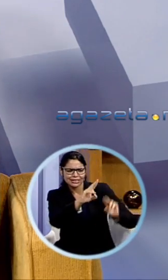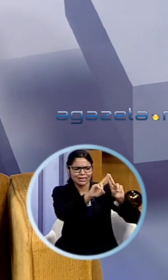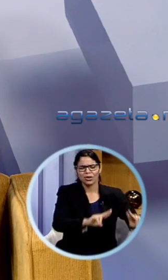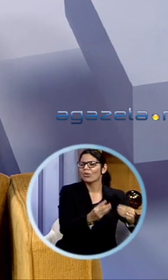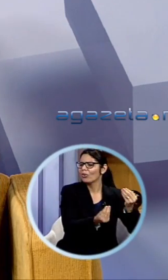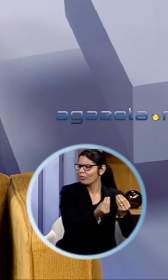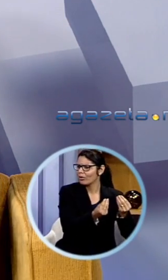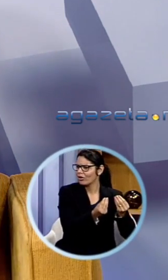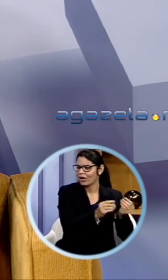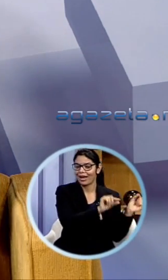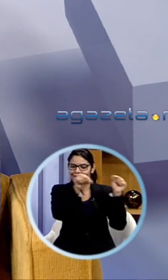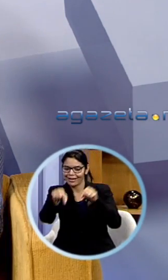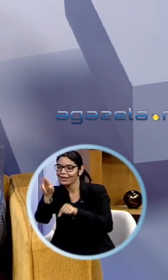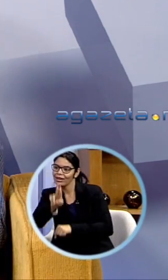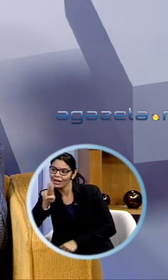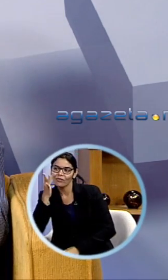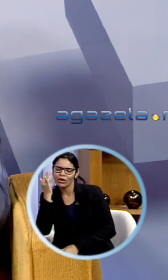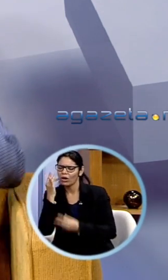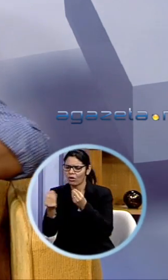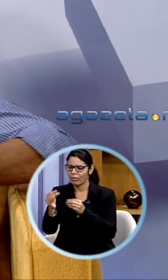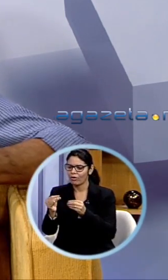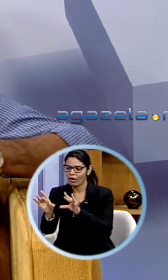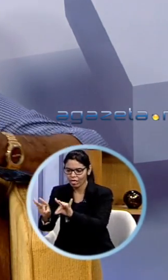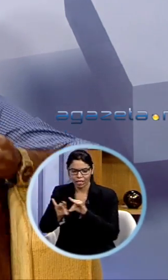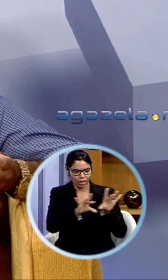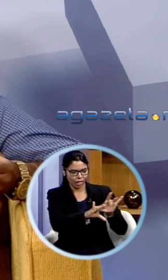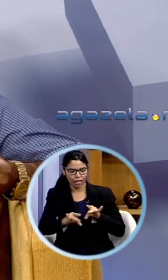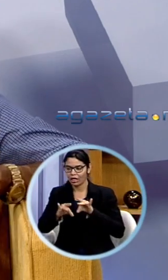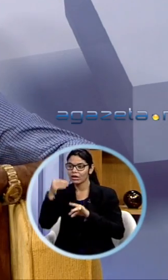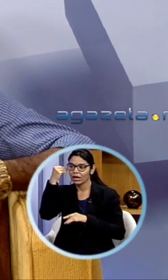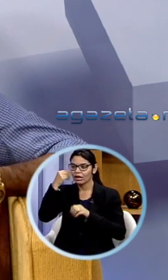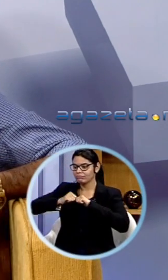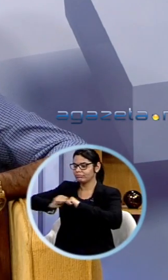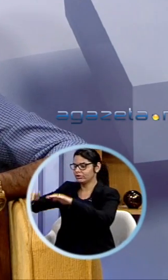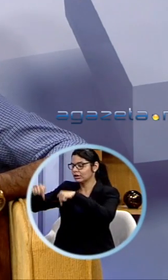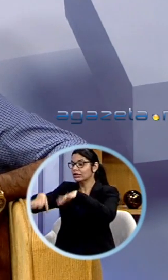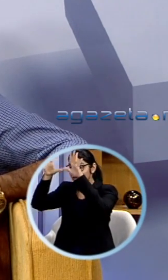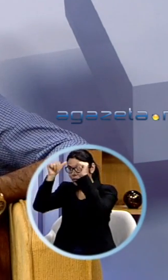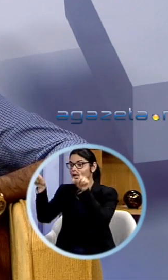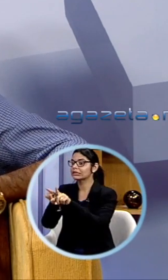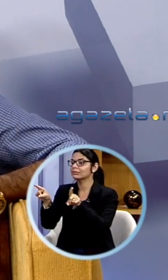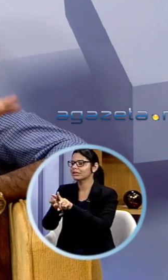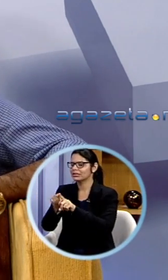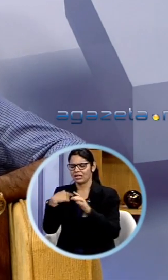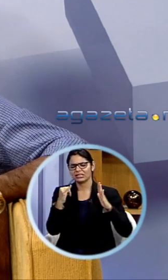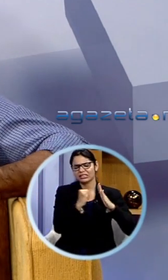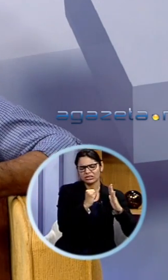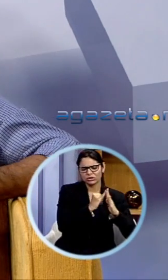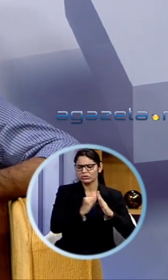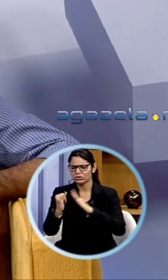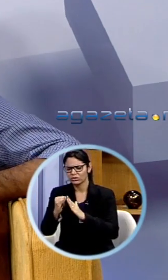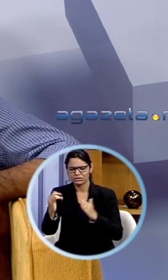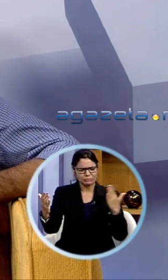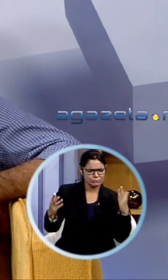têm atuado na sociedade para trazer a experiência para nós e o que nós percebemos é que nas nessas instituições a maioria dos